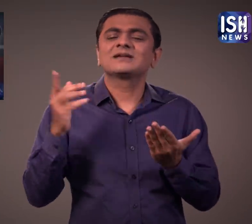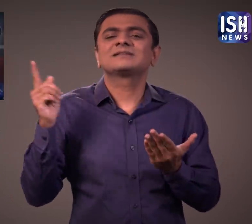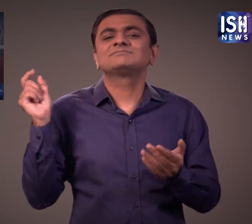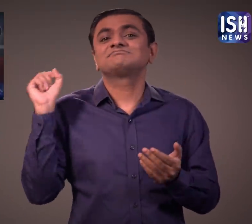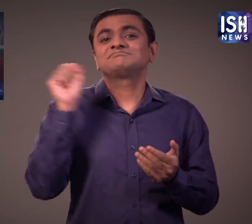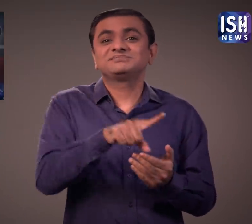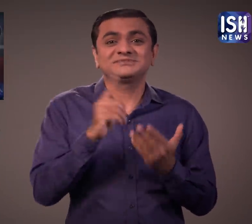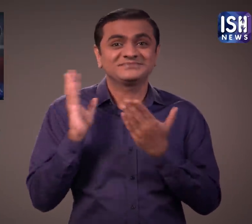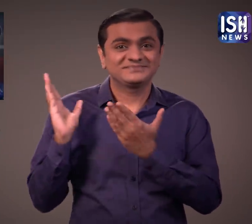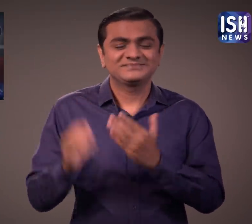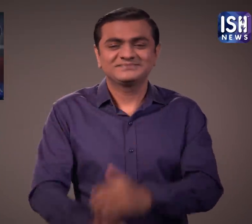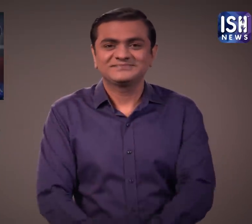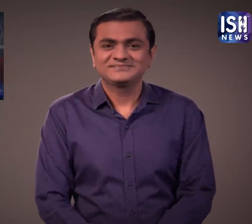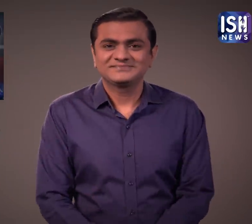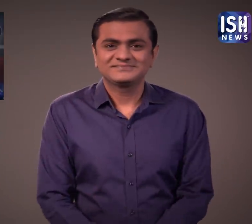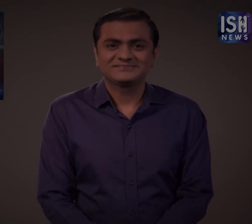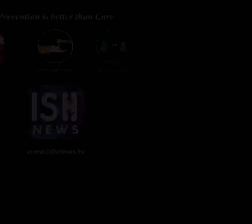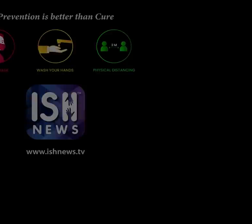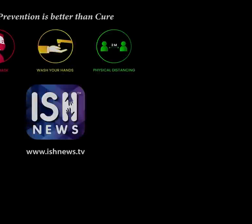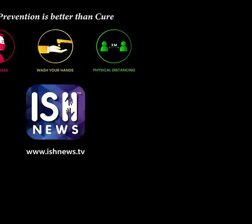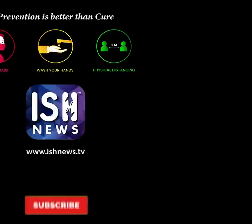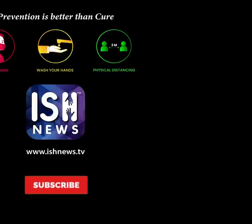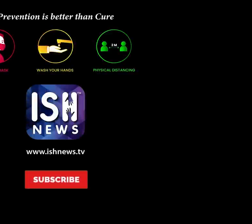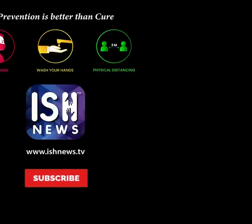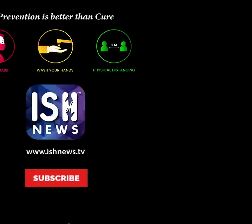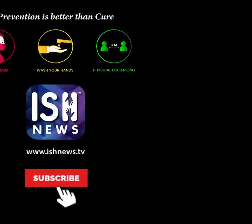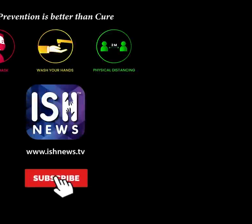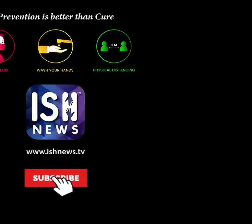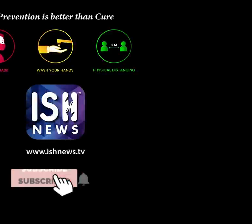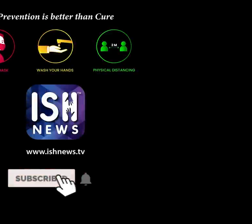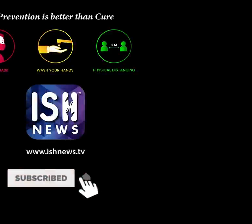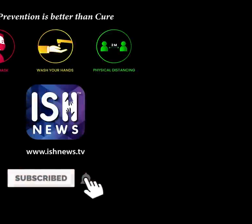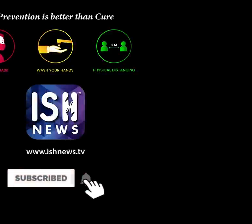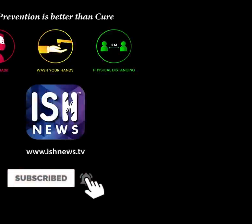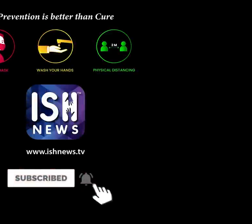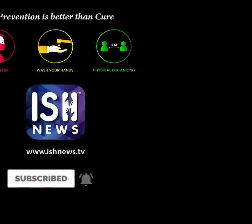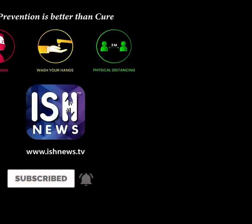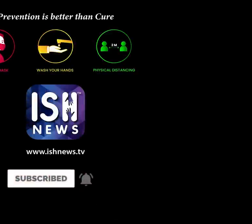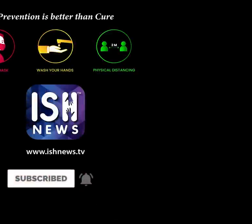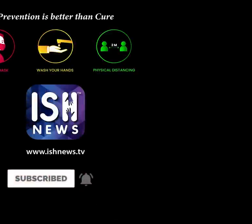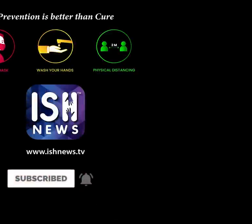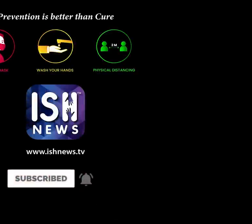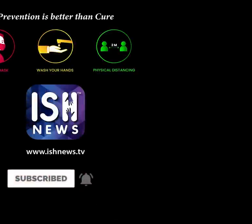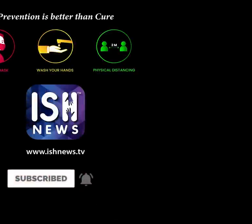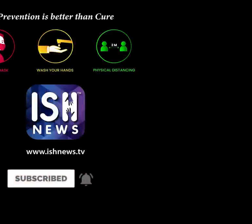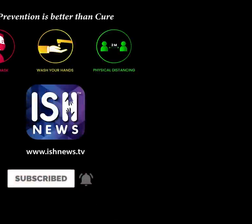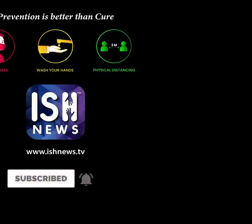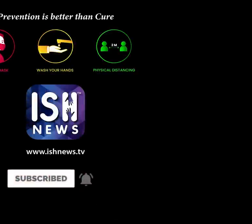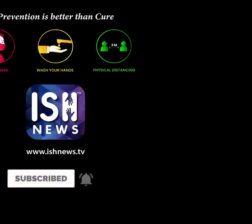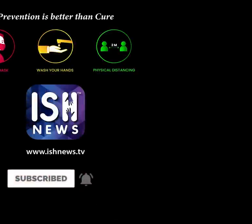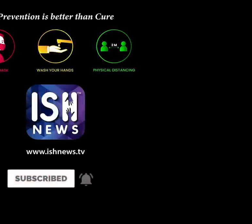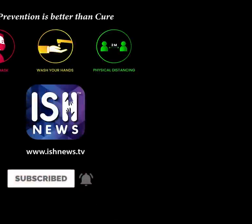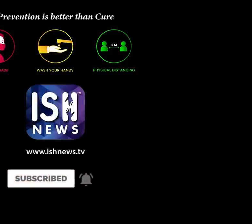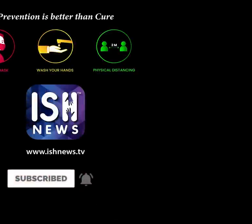कर रहा ने कर दोस्त आप में भेगा कि विरास और दोस्त यवराज को आतादादा